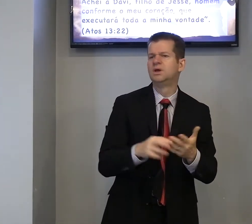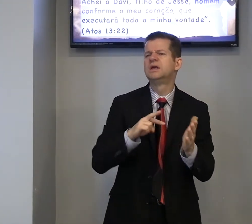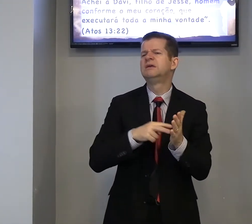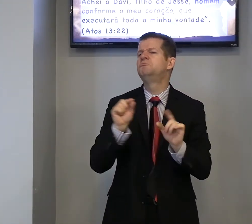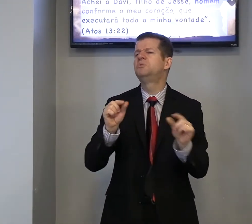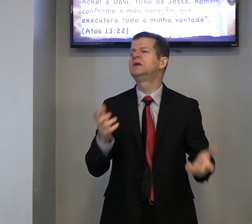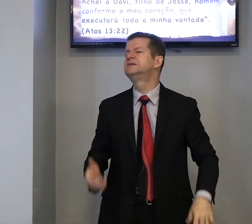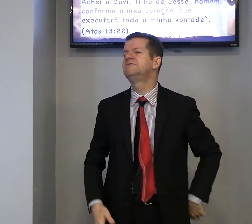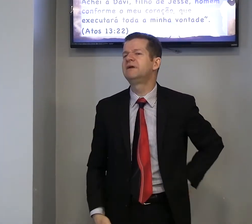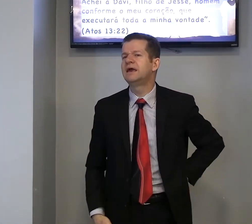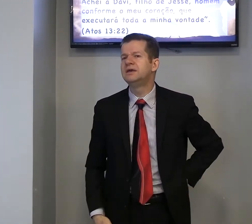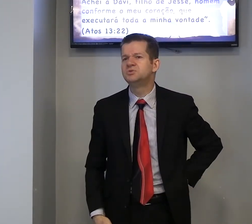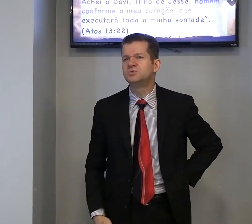o que significa isso?